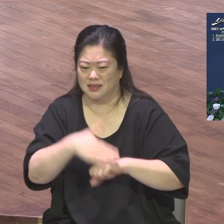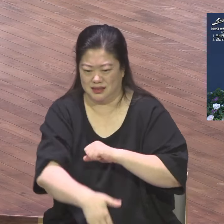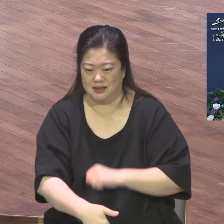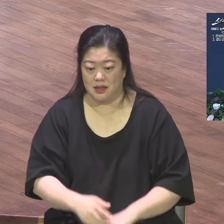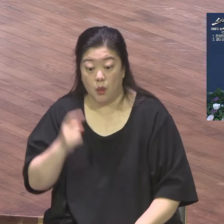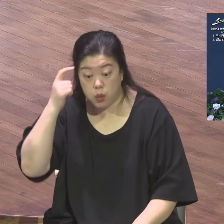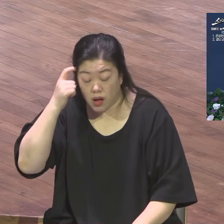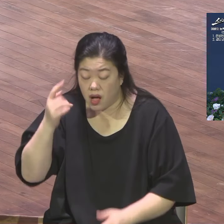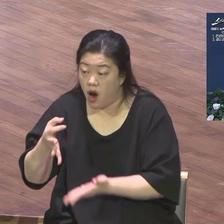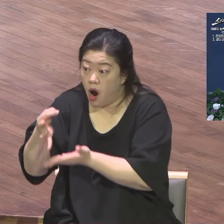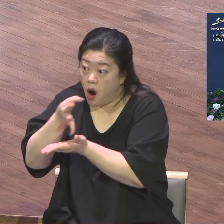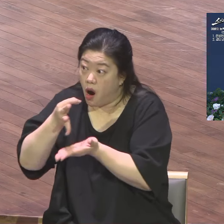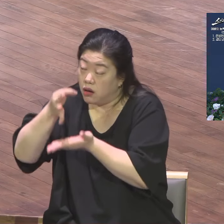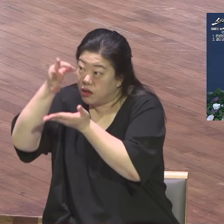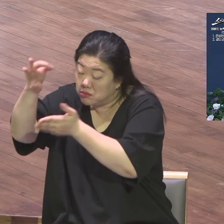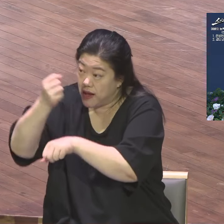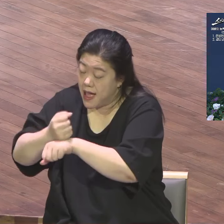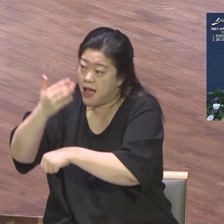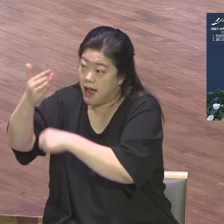하나님이 약속해놓고